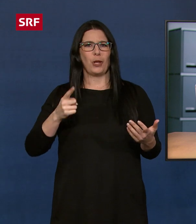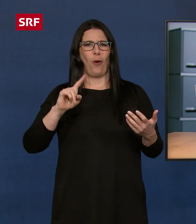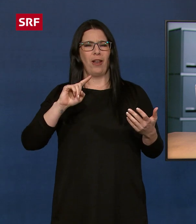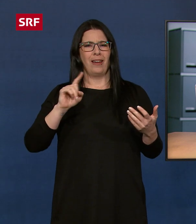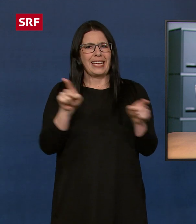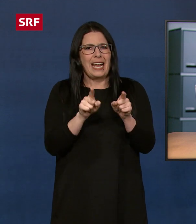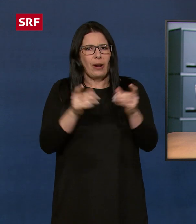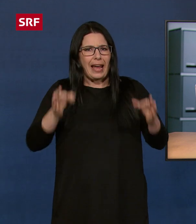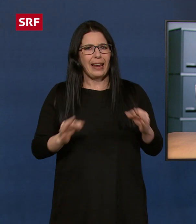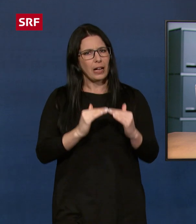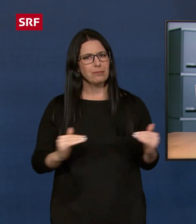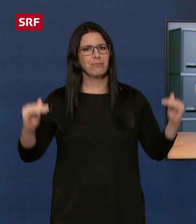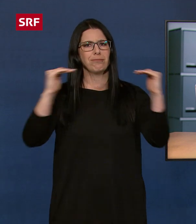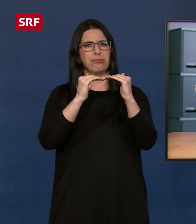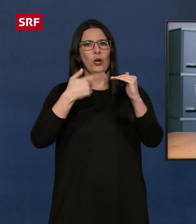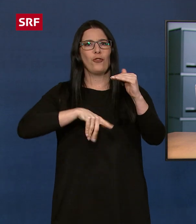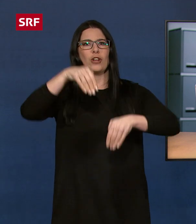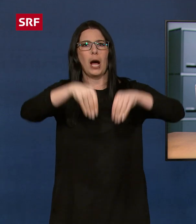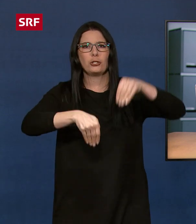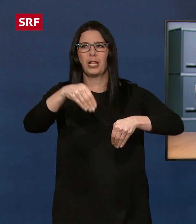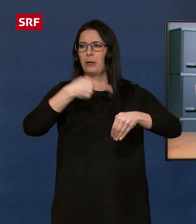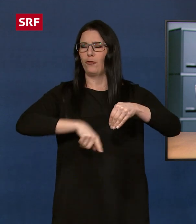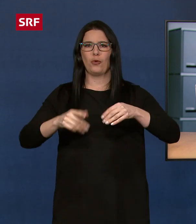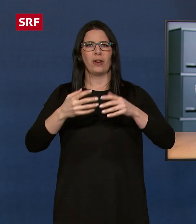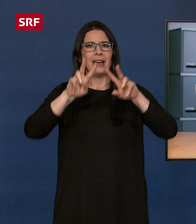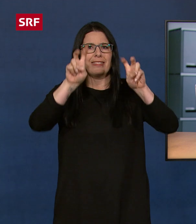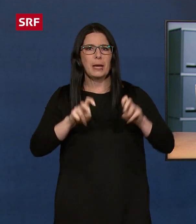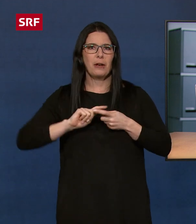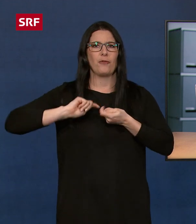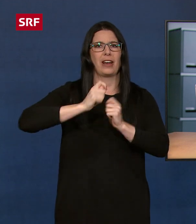viel Recht haben, um abstimmen und Sachen wie verändern können.